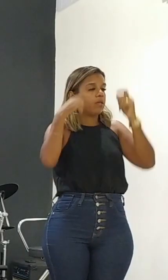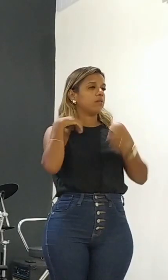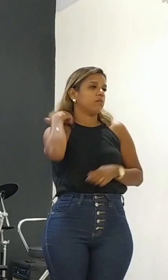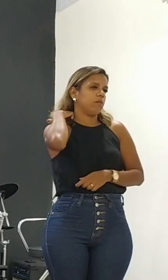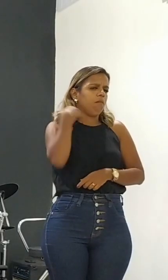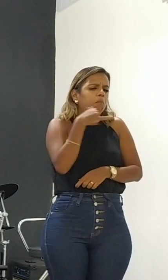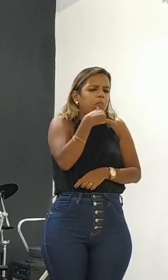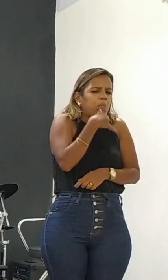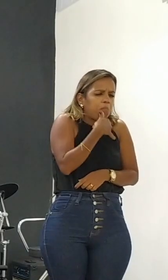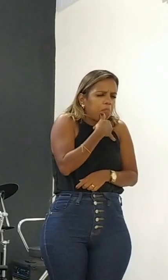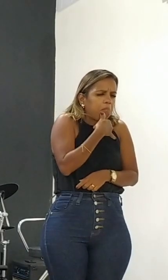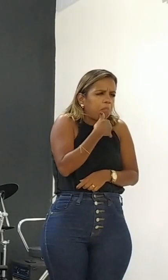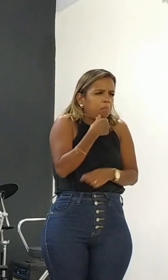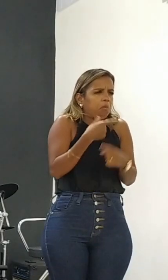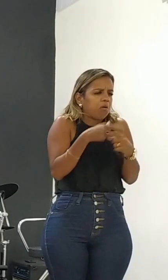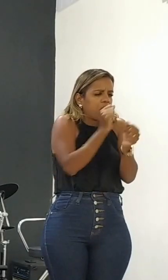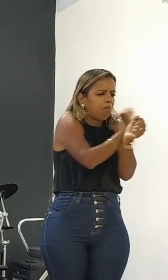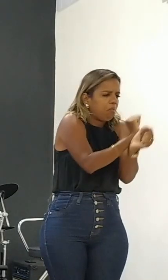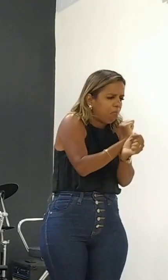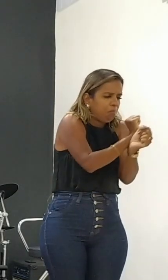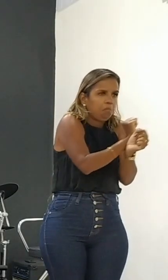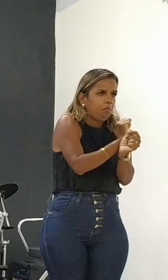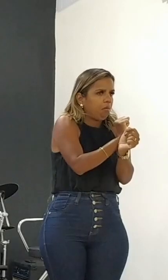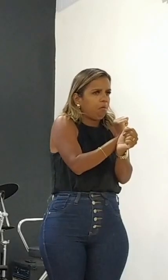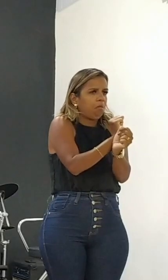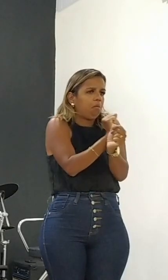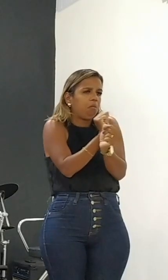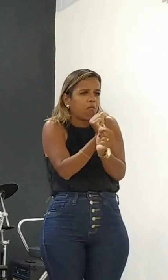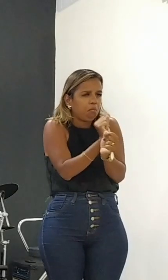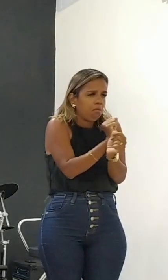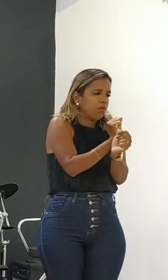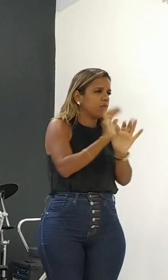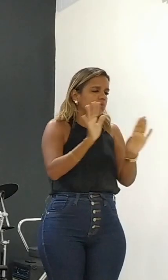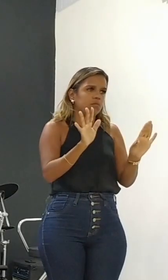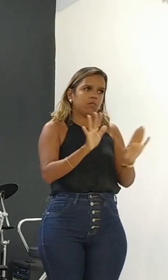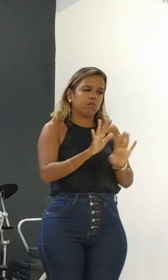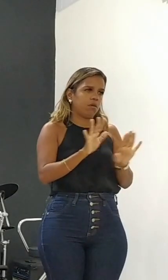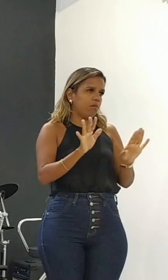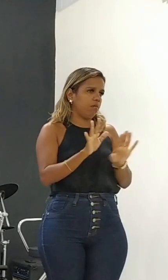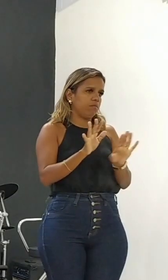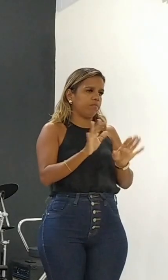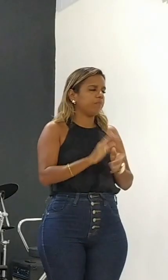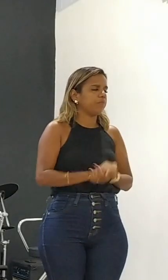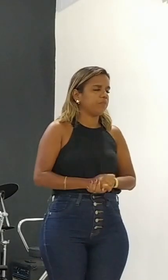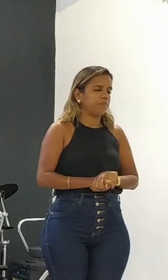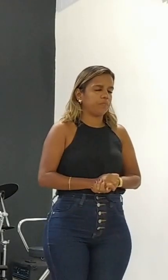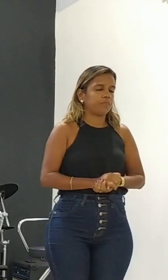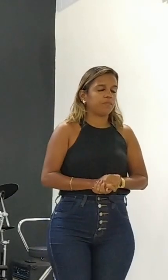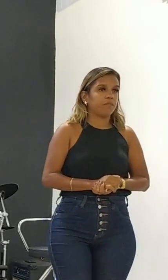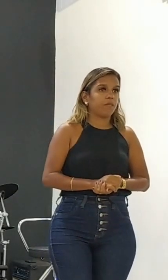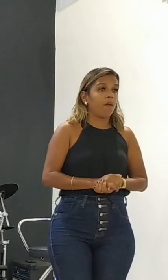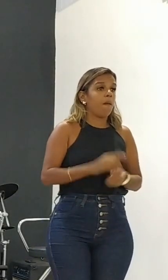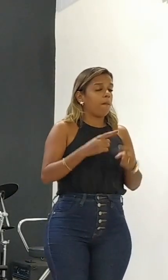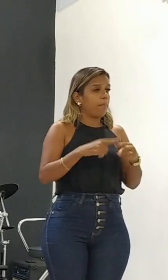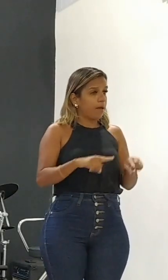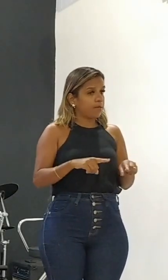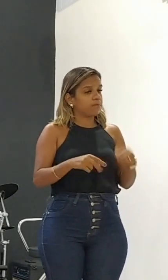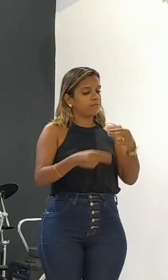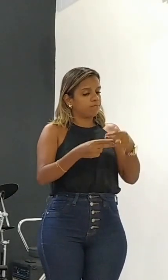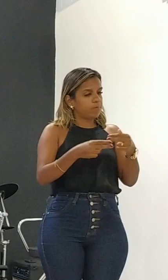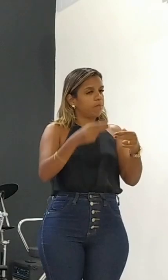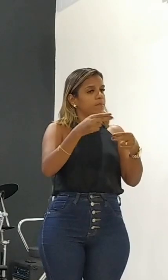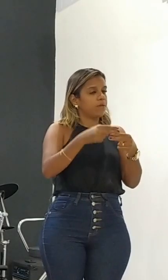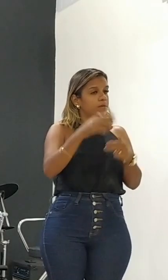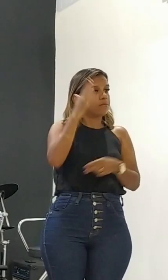não triste por ser um escravo, não se sentindo, né, alguém menor diante daquele rei, mas sabendo da